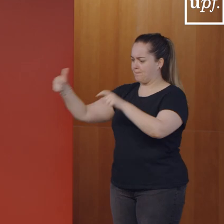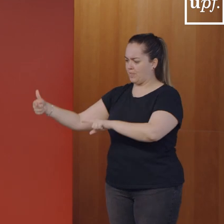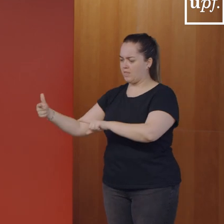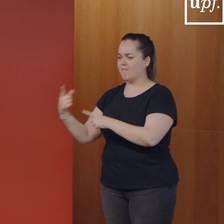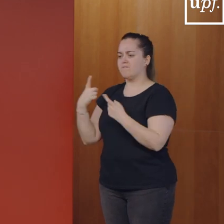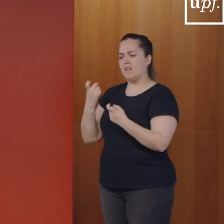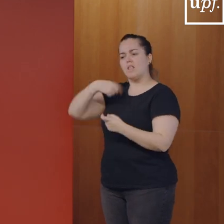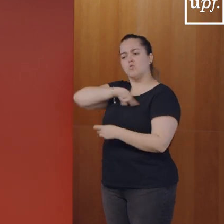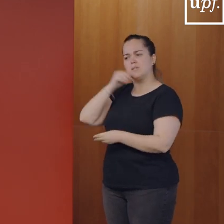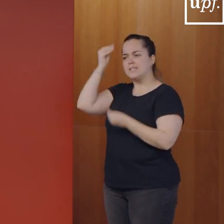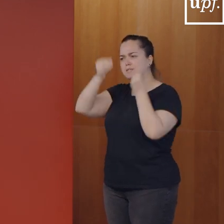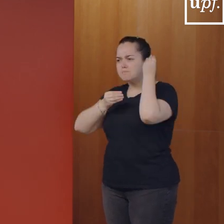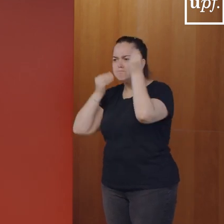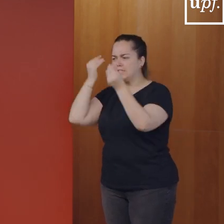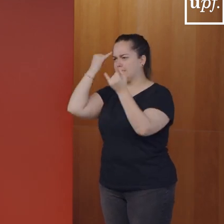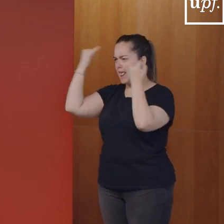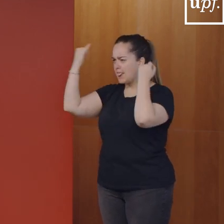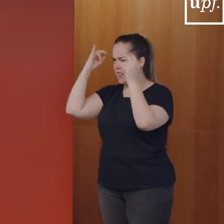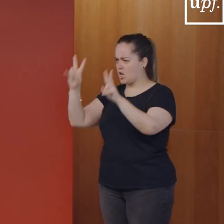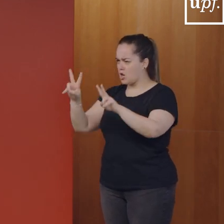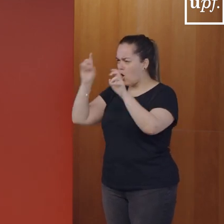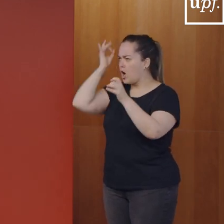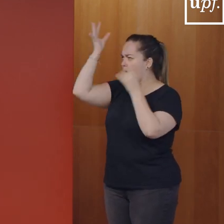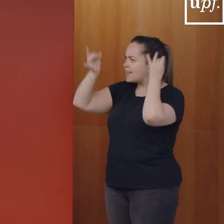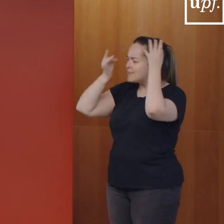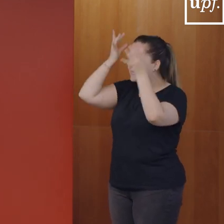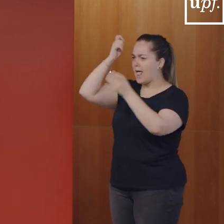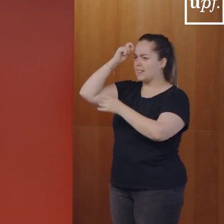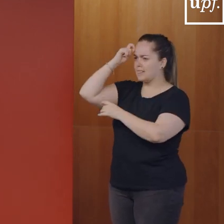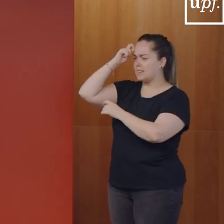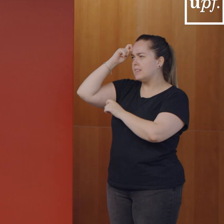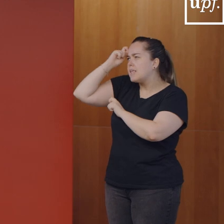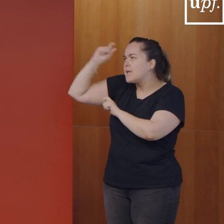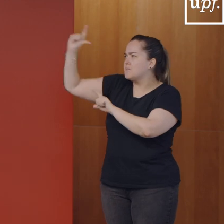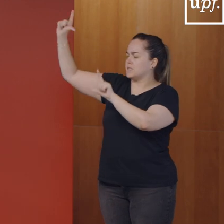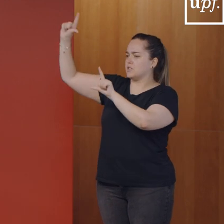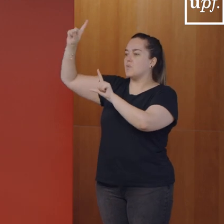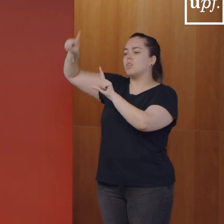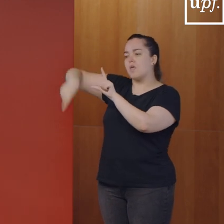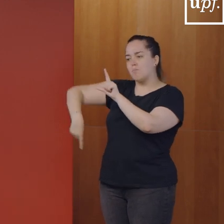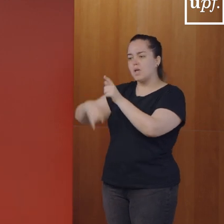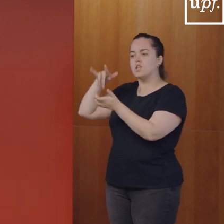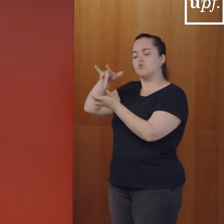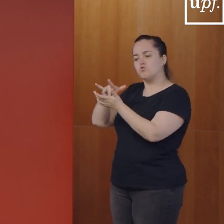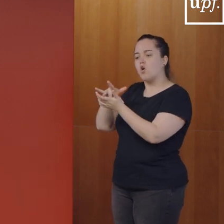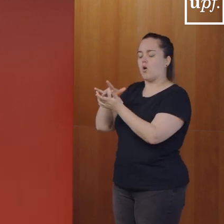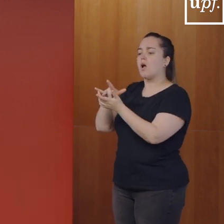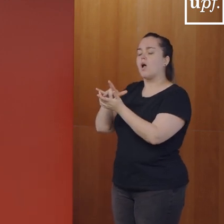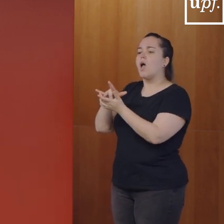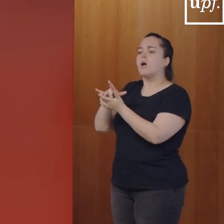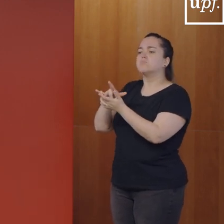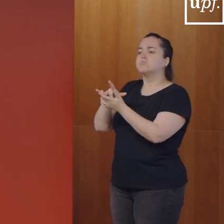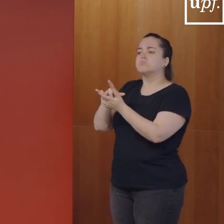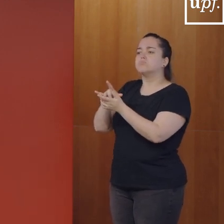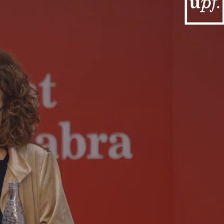i idear coses noves, amb creativitat i imaginació. Però també ens toca interpretar peces composades pels altres